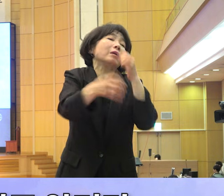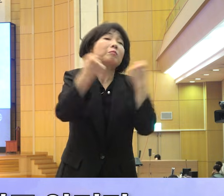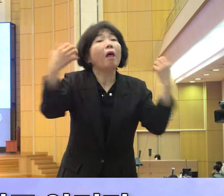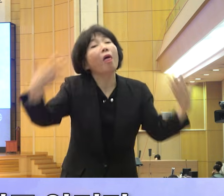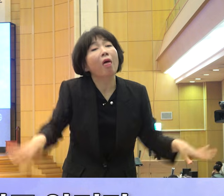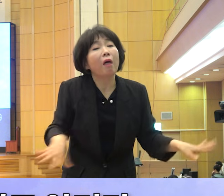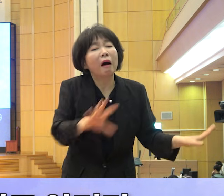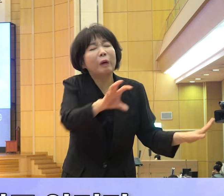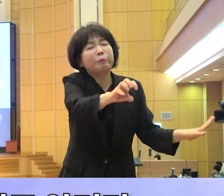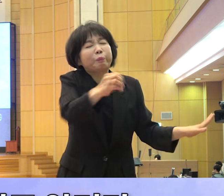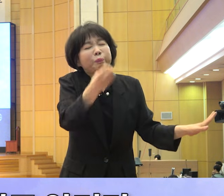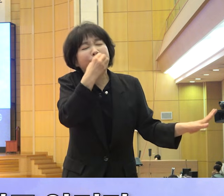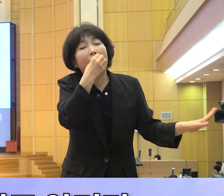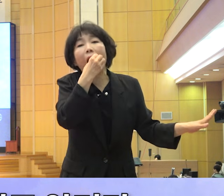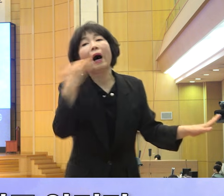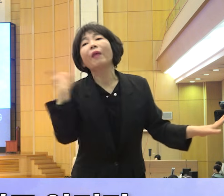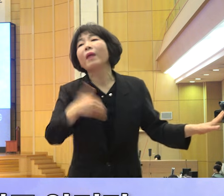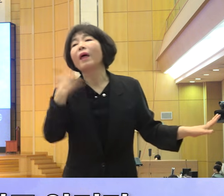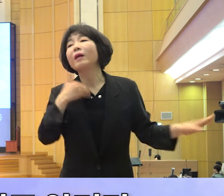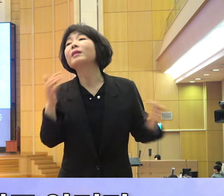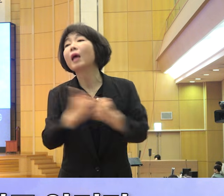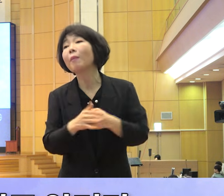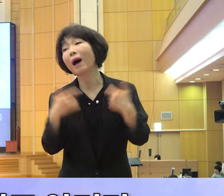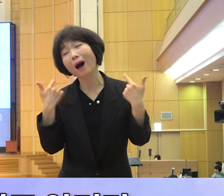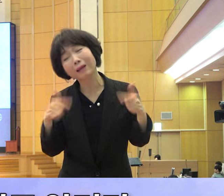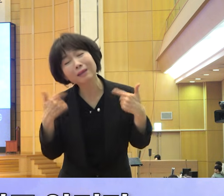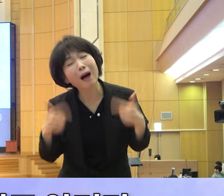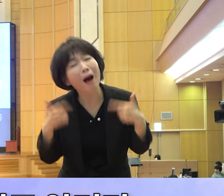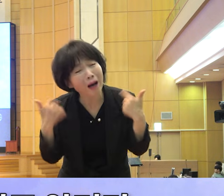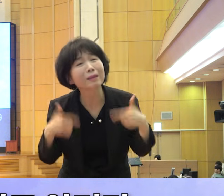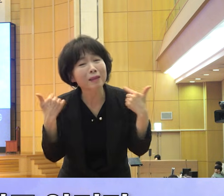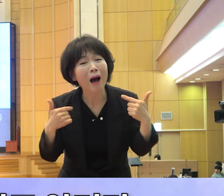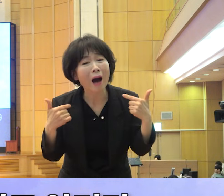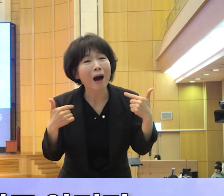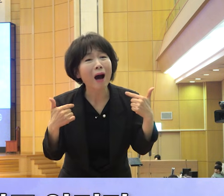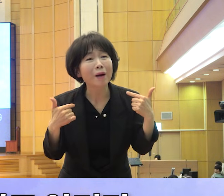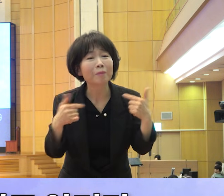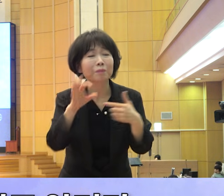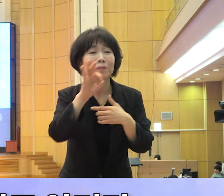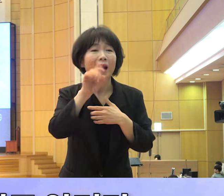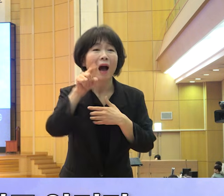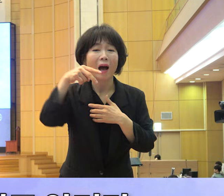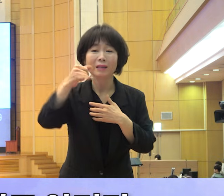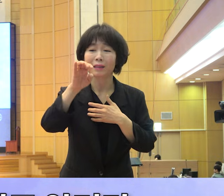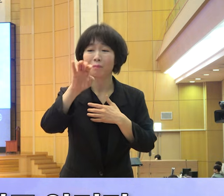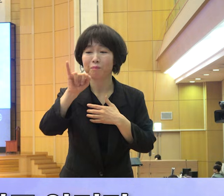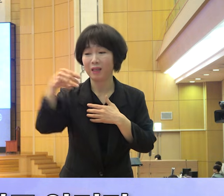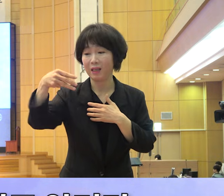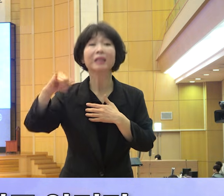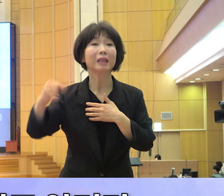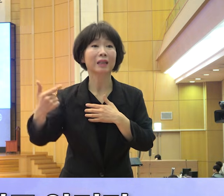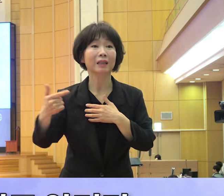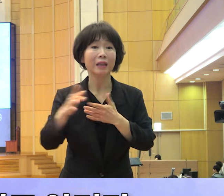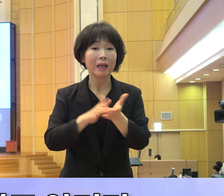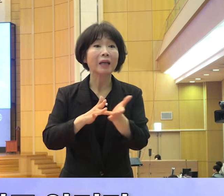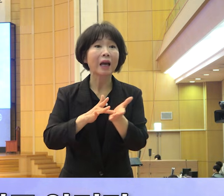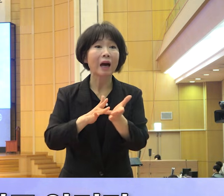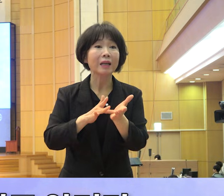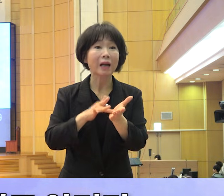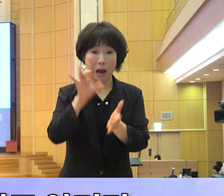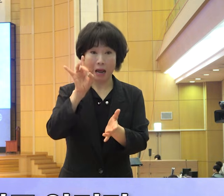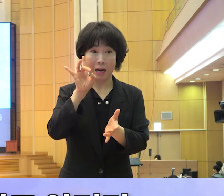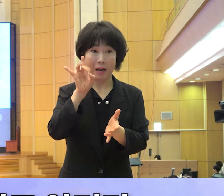힘이 없어. 그러니까 항상 아스피린을 병에다가 넣어서 보관하는 게 아니라 하나를 빼서